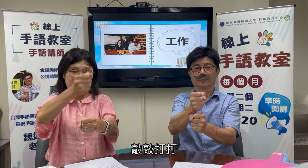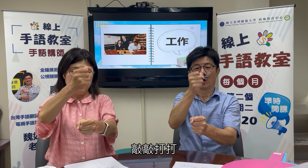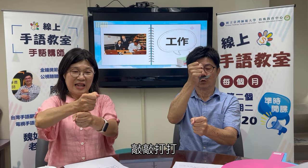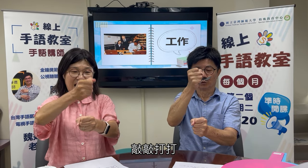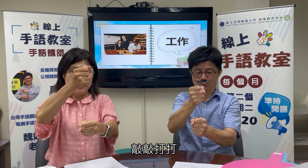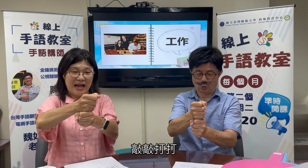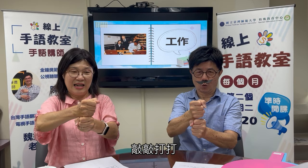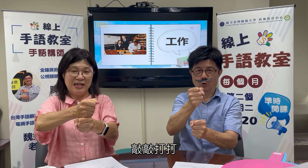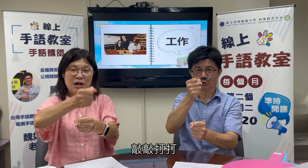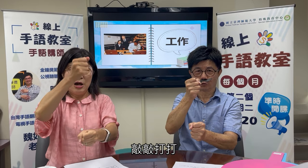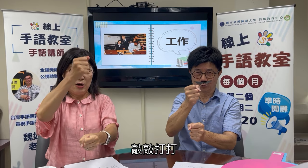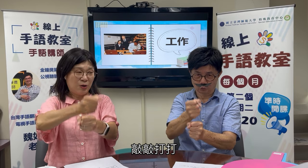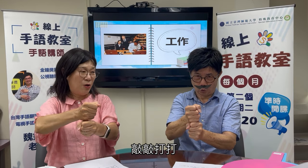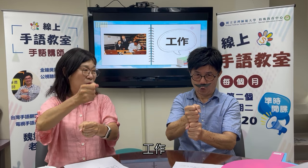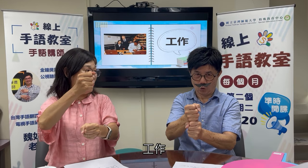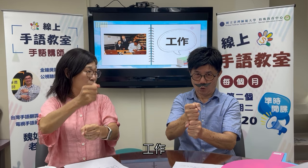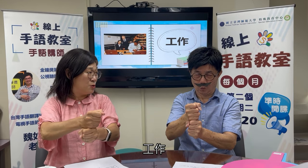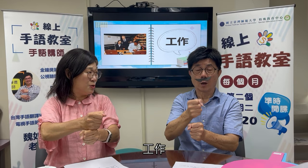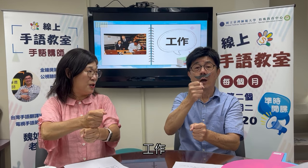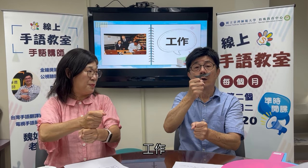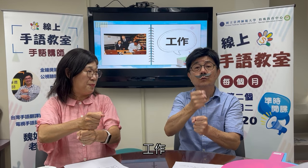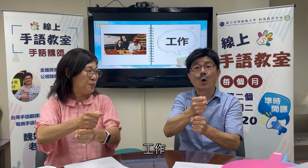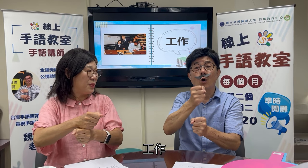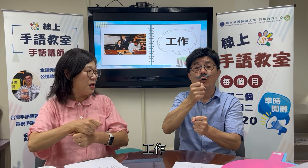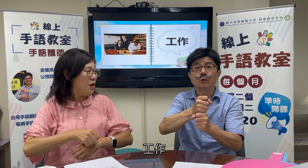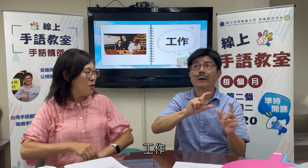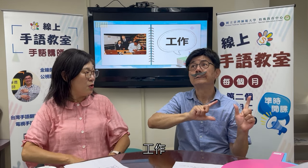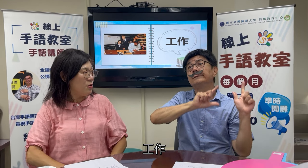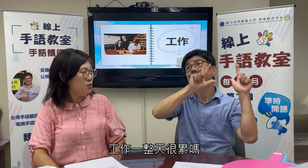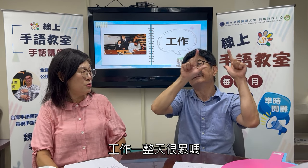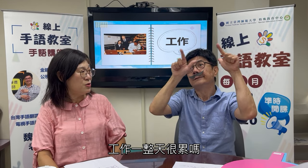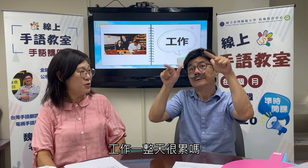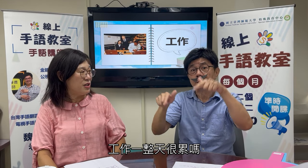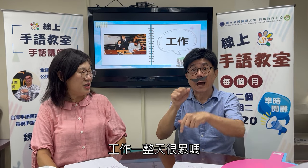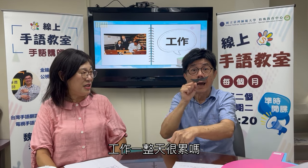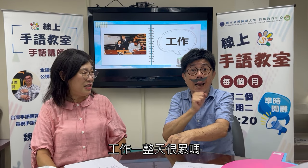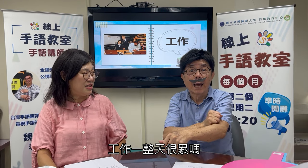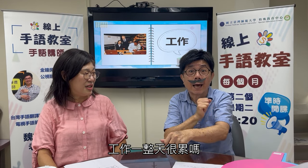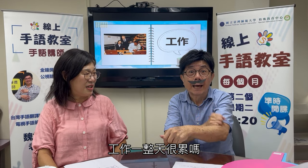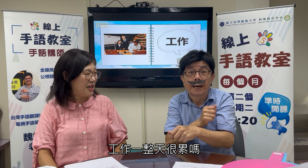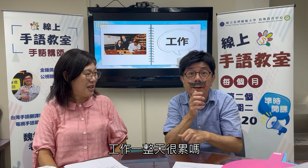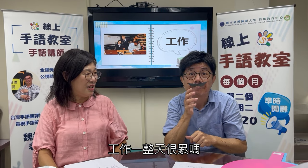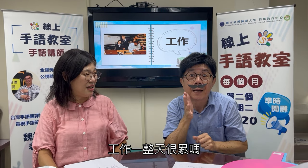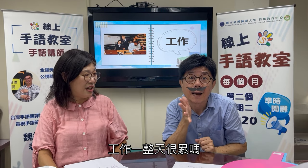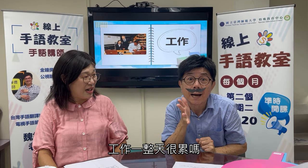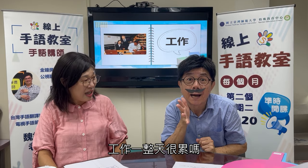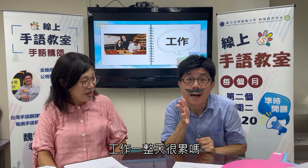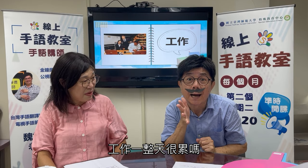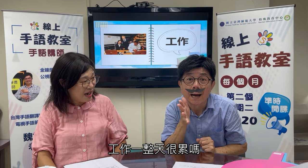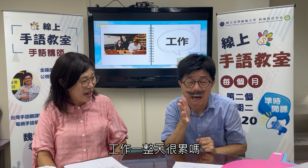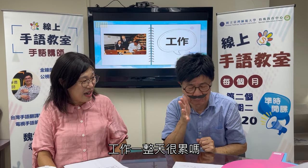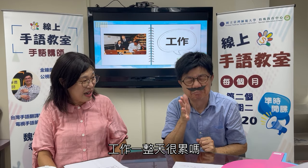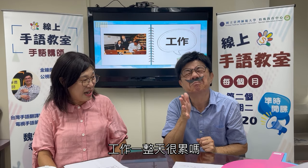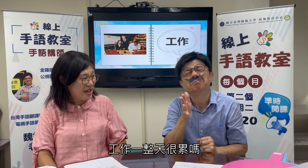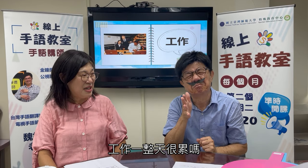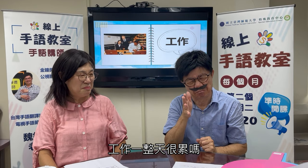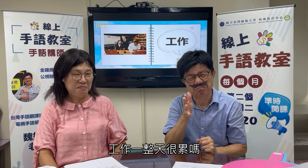打打。工作，工作一整天很累吗？